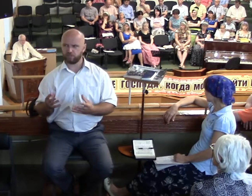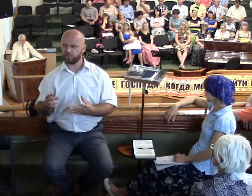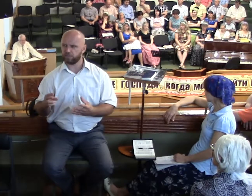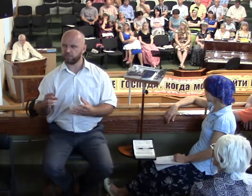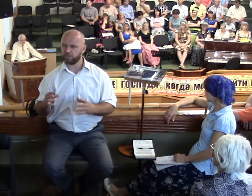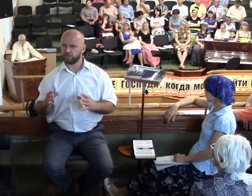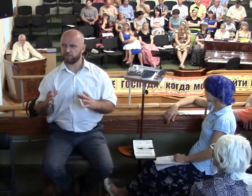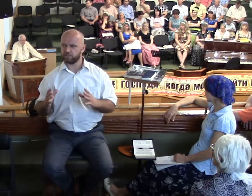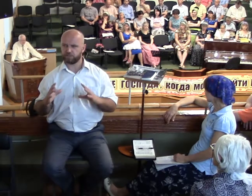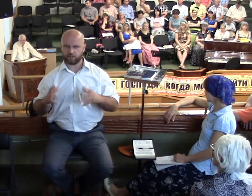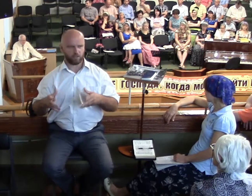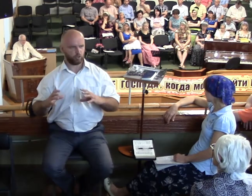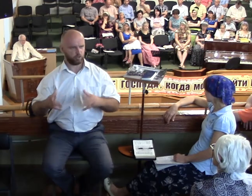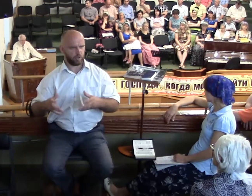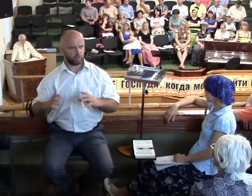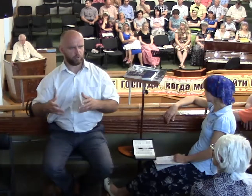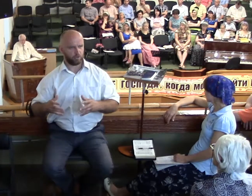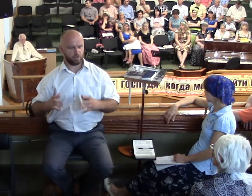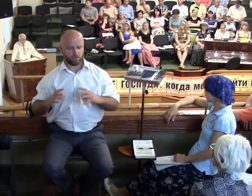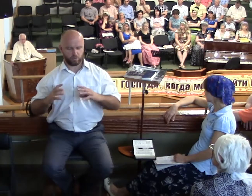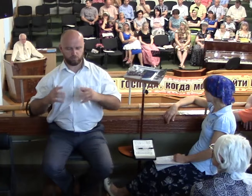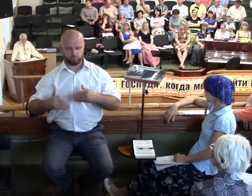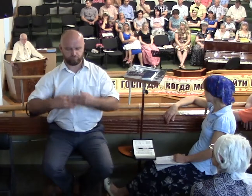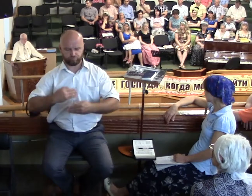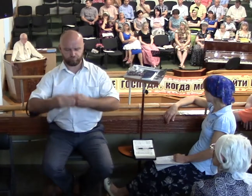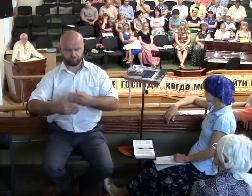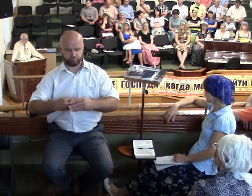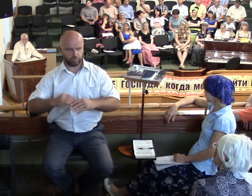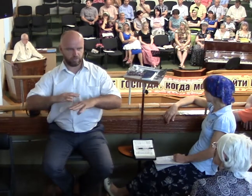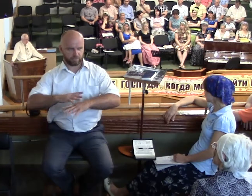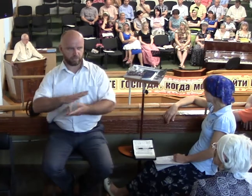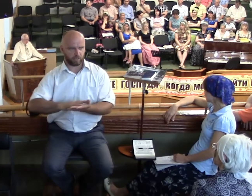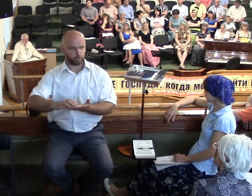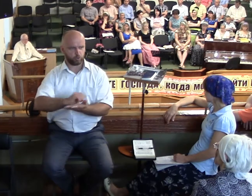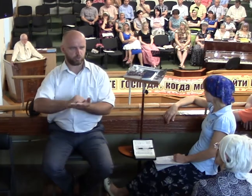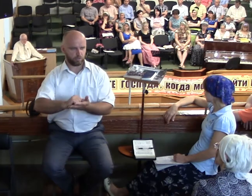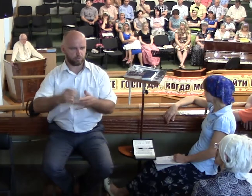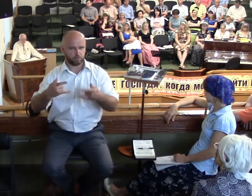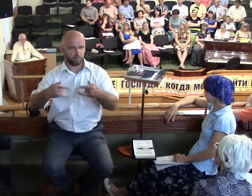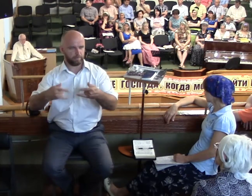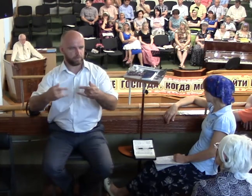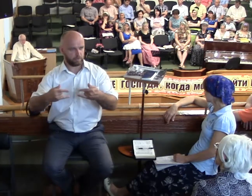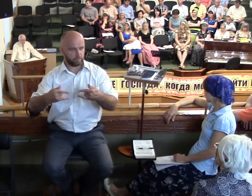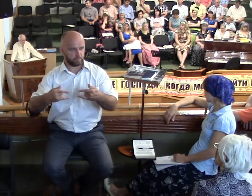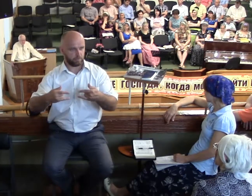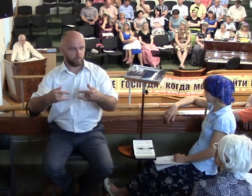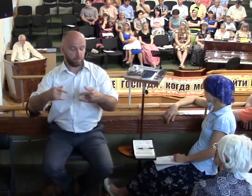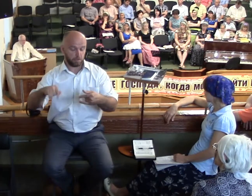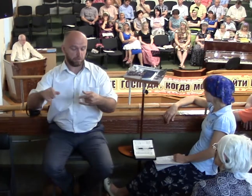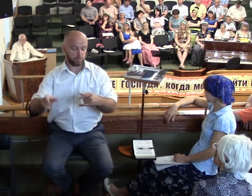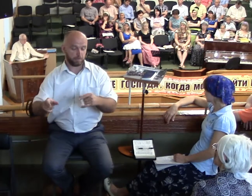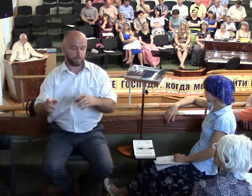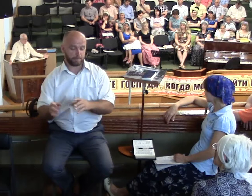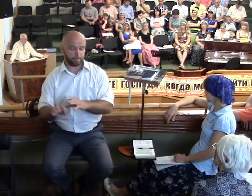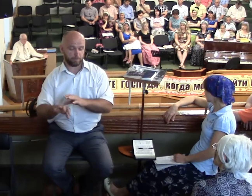братья и сестры, я не могу молиться. У нас телевизор появился, посмотрю, встал на колени, молиться не могу.